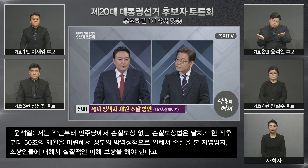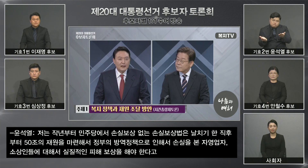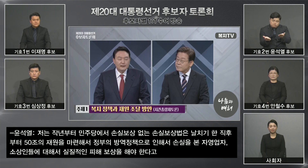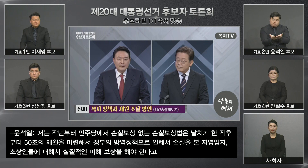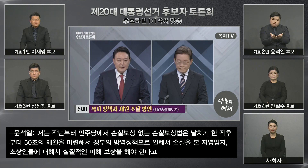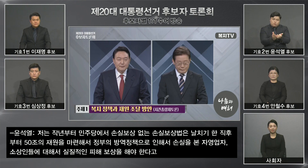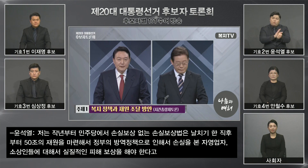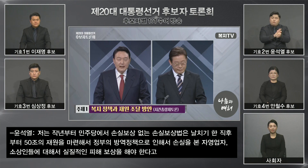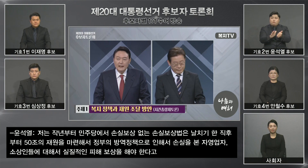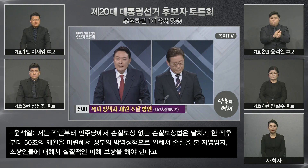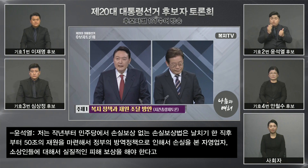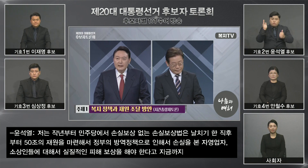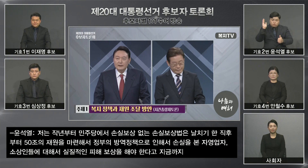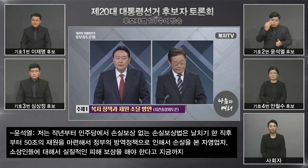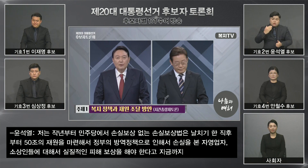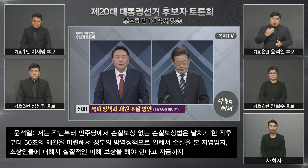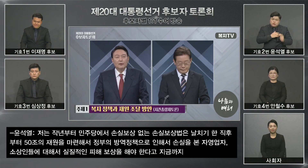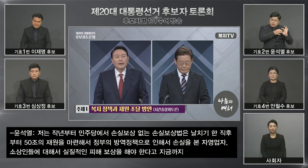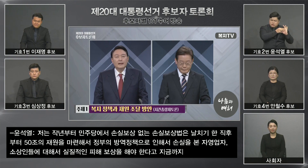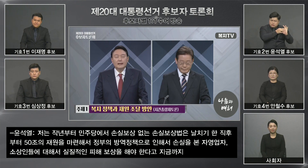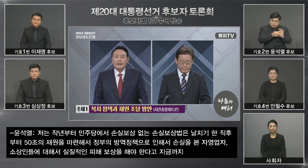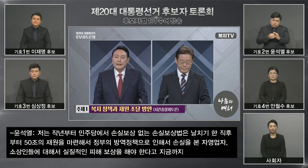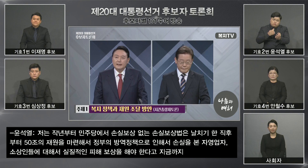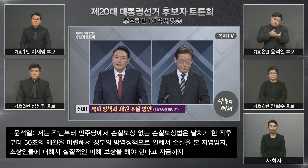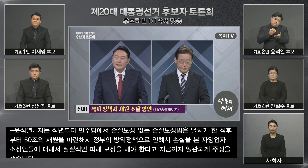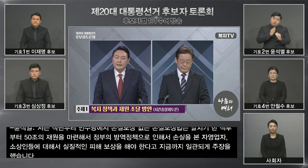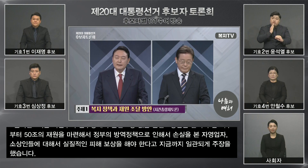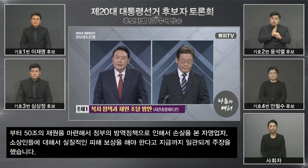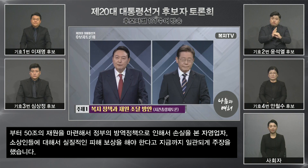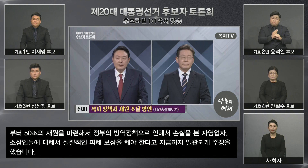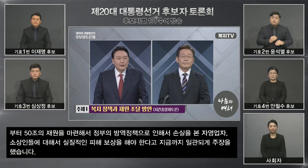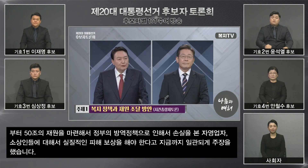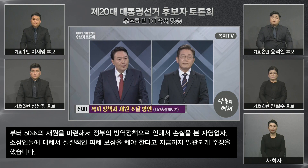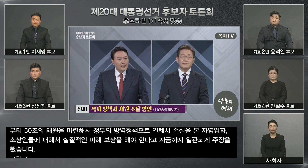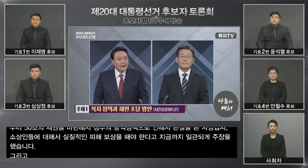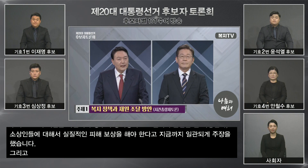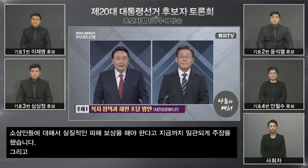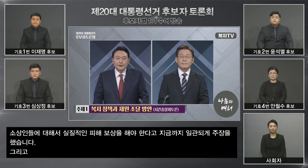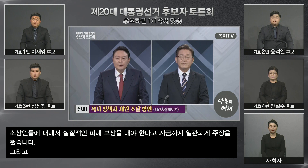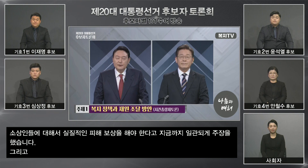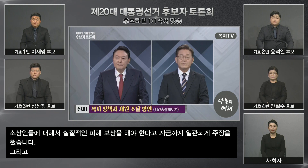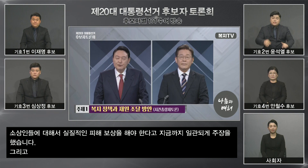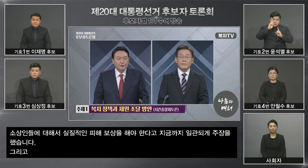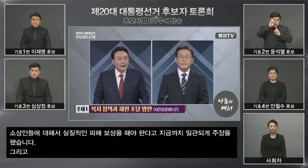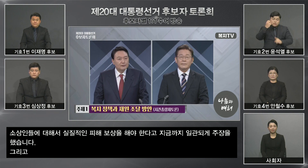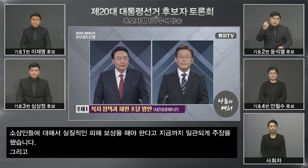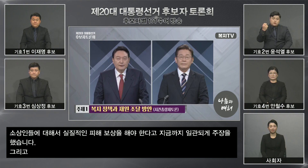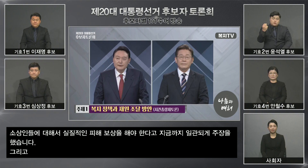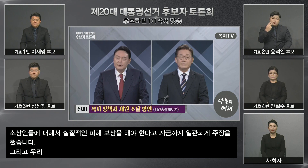일관되게 주장을 했습니다. 그리고 우리 이 후보나